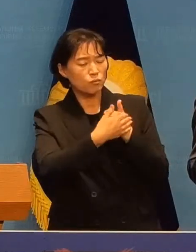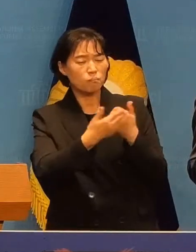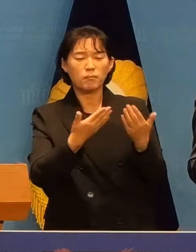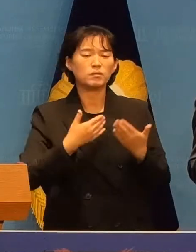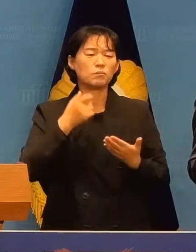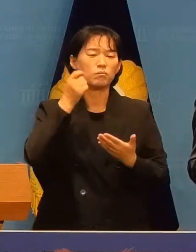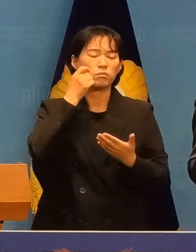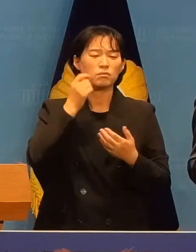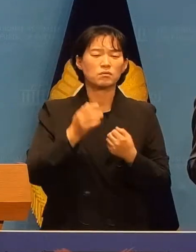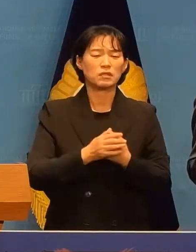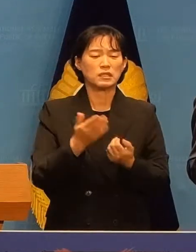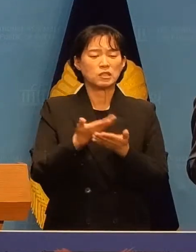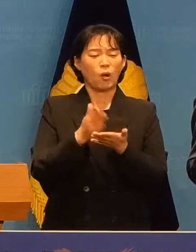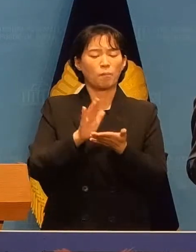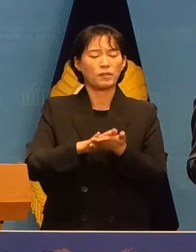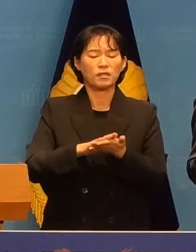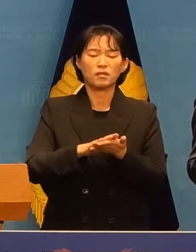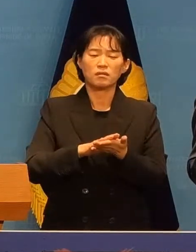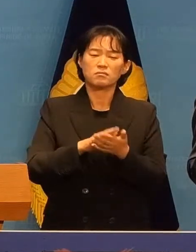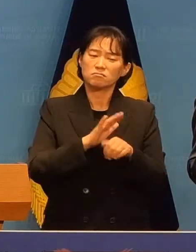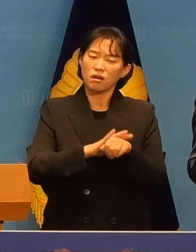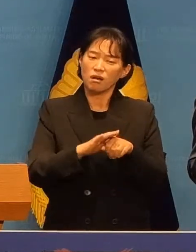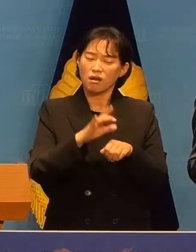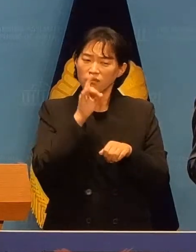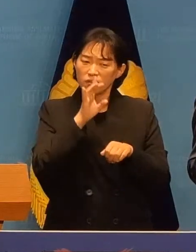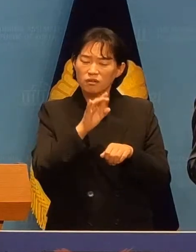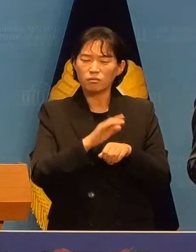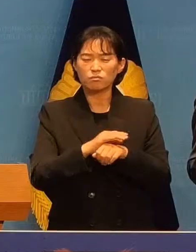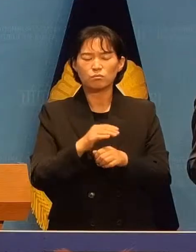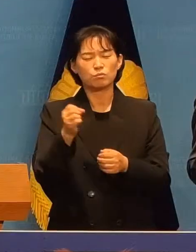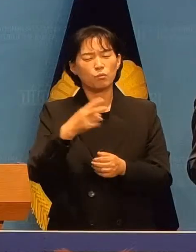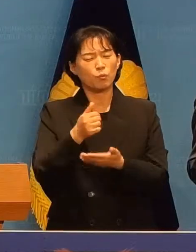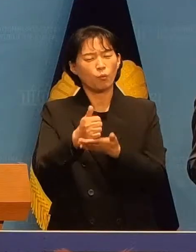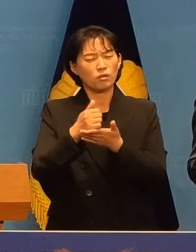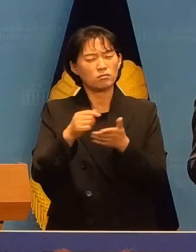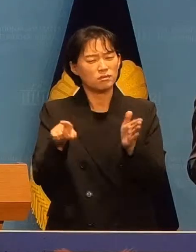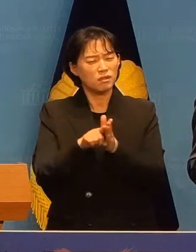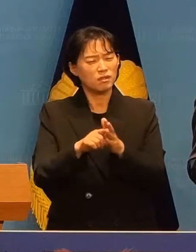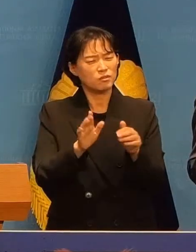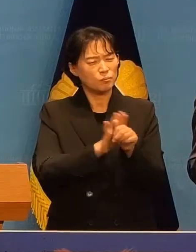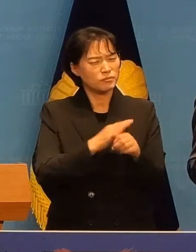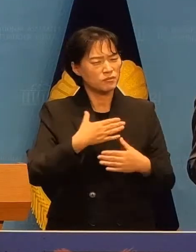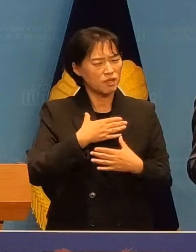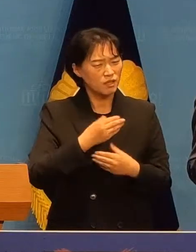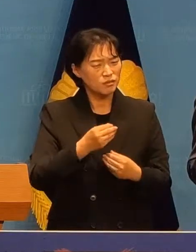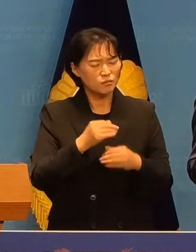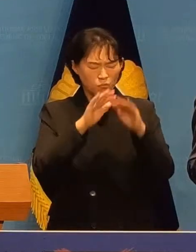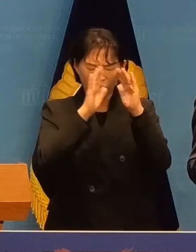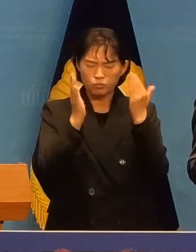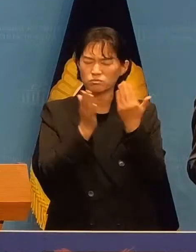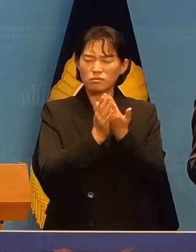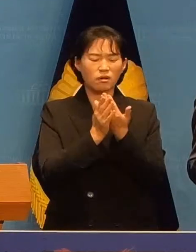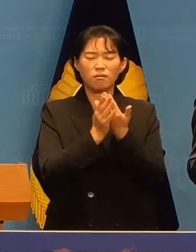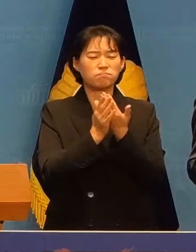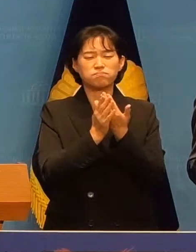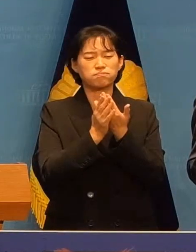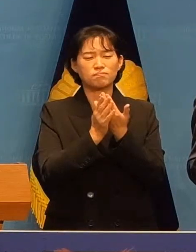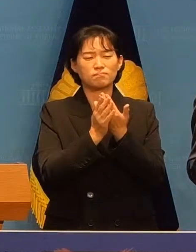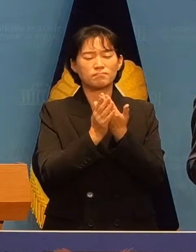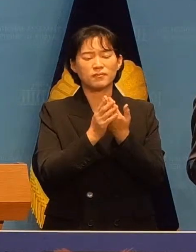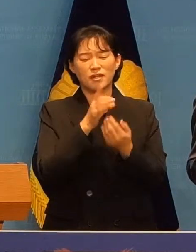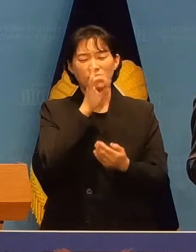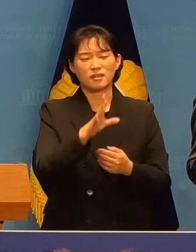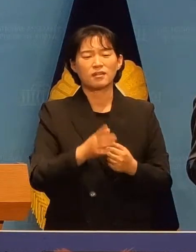없고 정비 품질, 고객 신뢰, 서비스 안전성 모두가 흔들리게 됩니다.